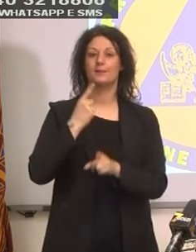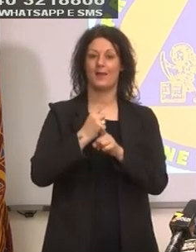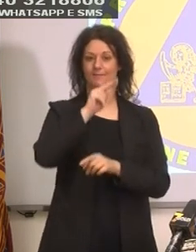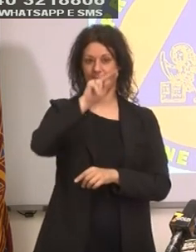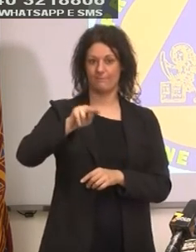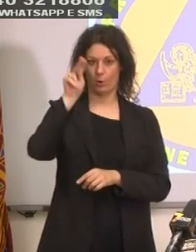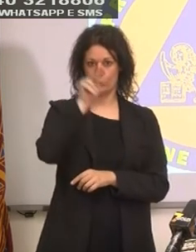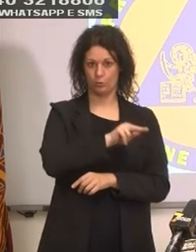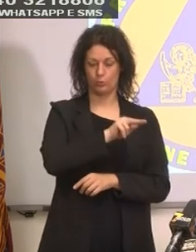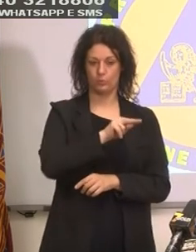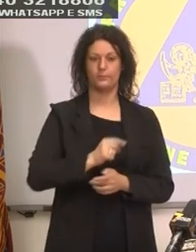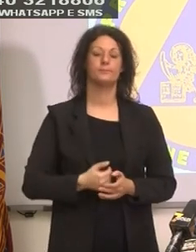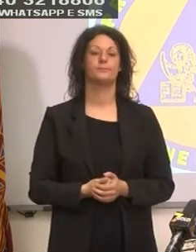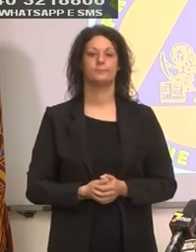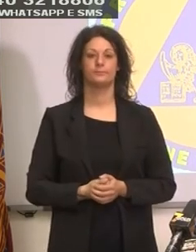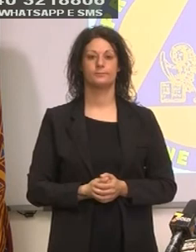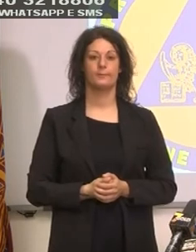detto 6 ma sono 7.